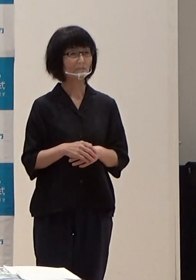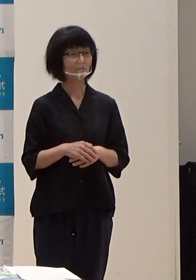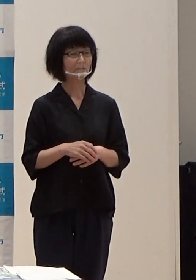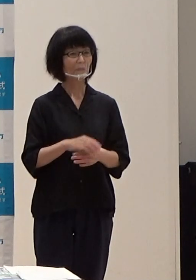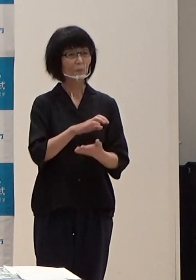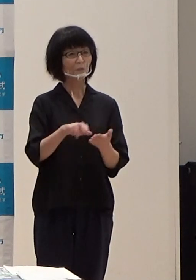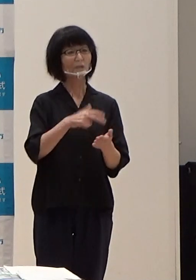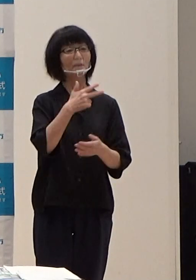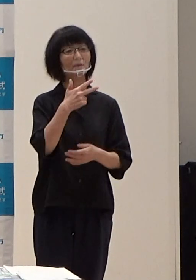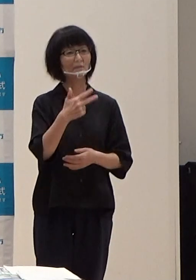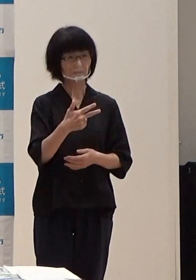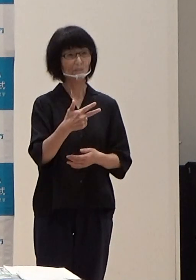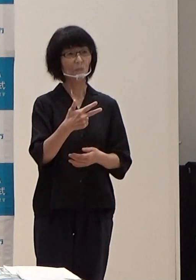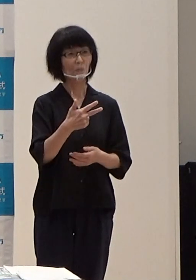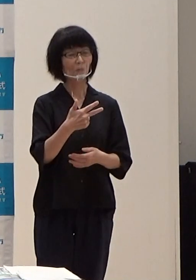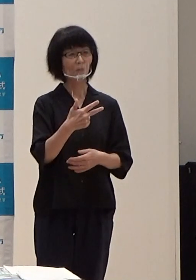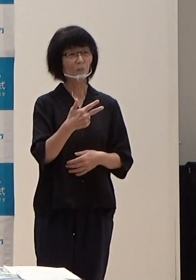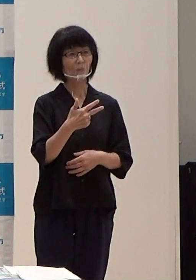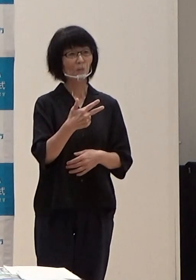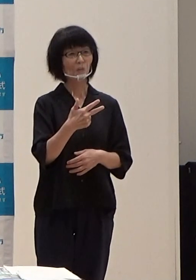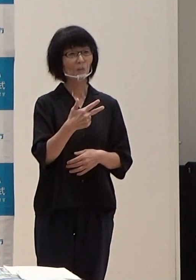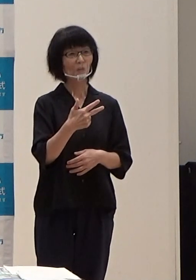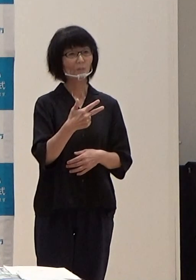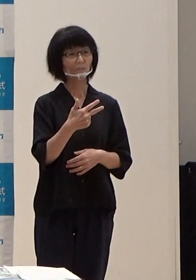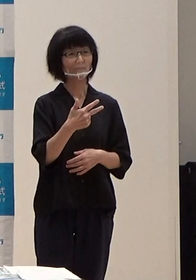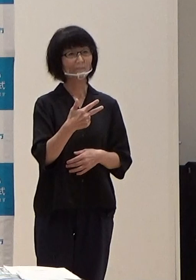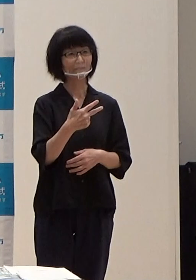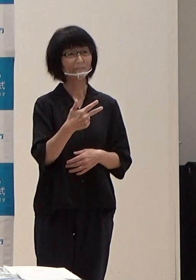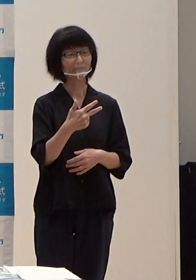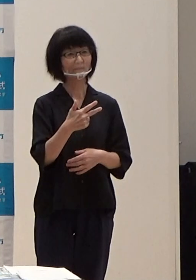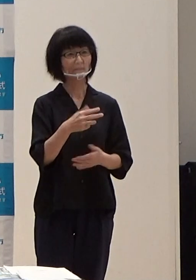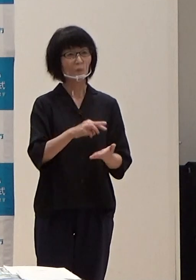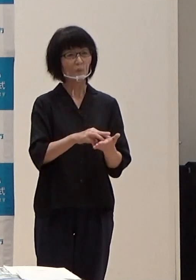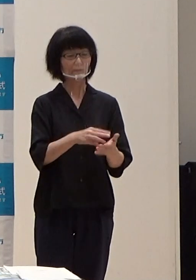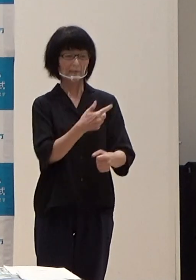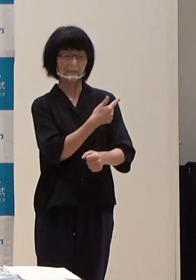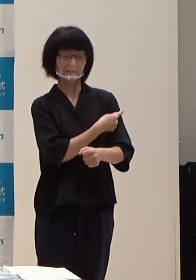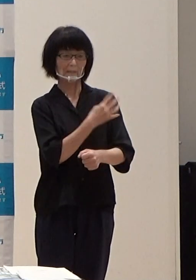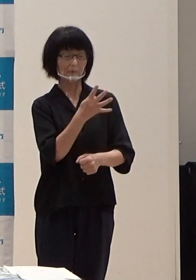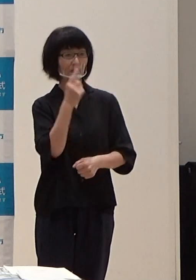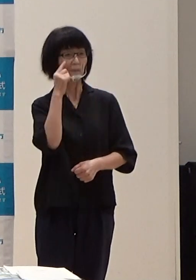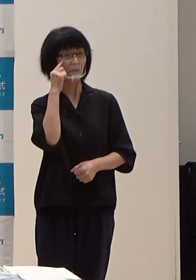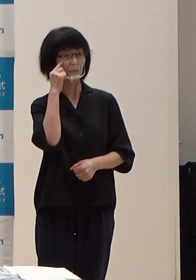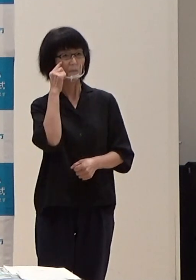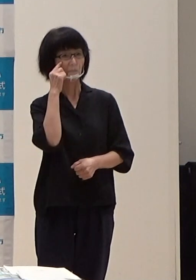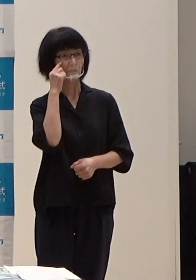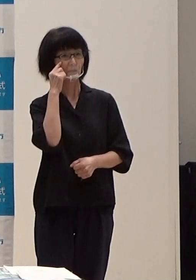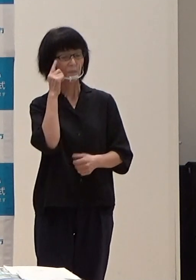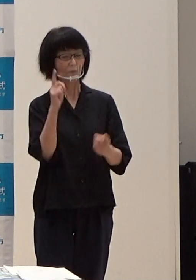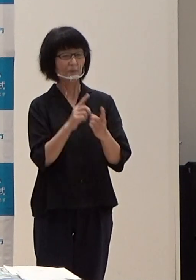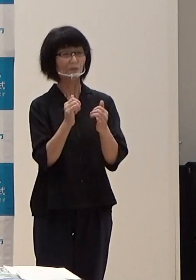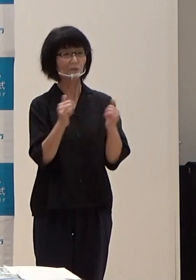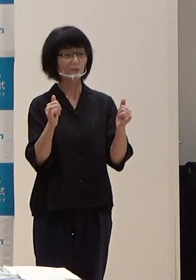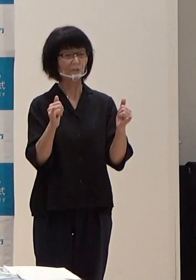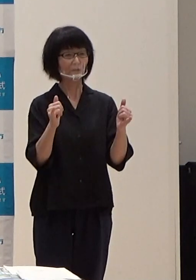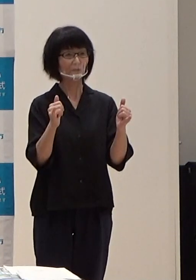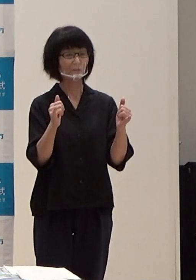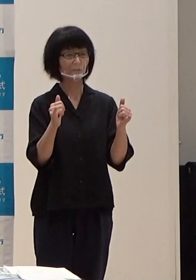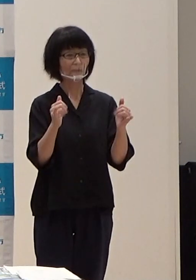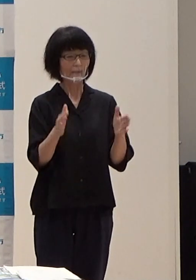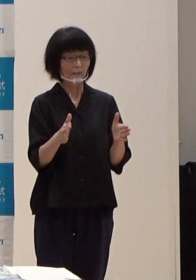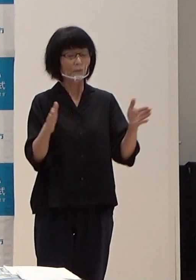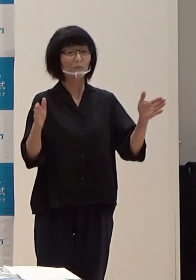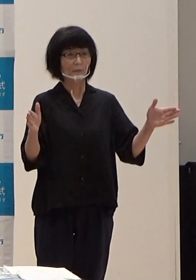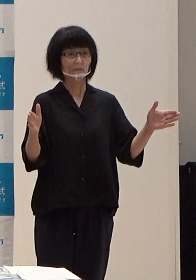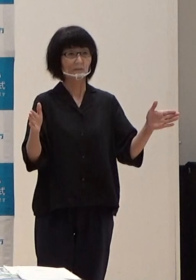郡山市様 その、このワクチン接種4回目の感染者の対象者の拡大によってどんな